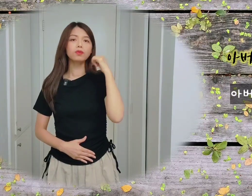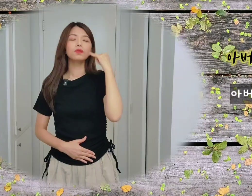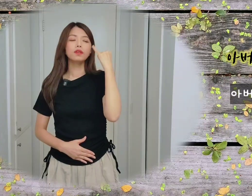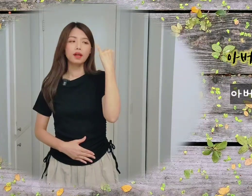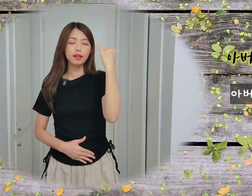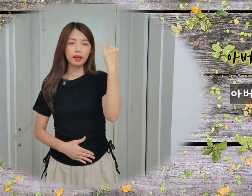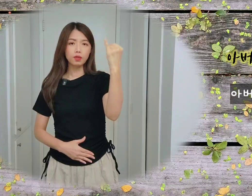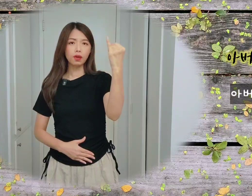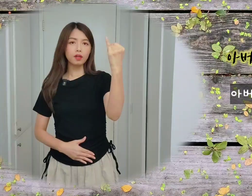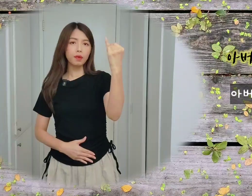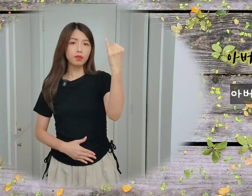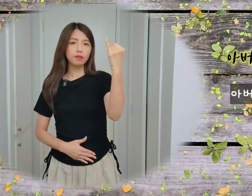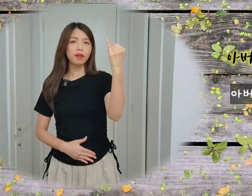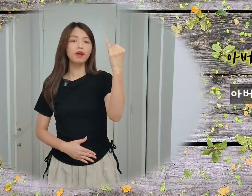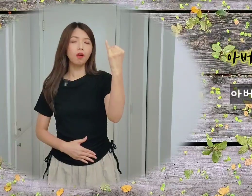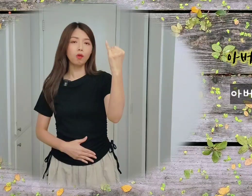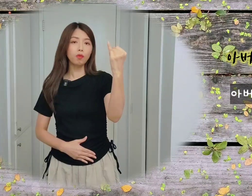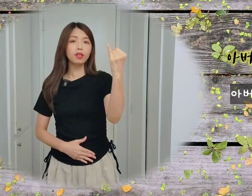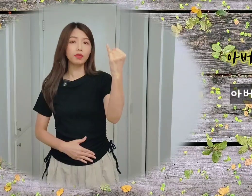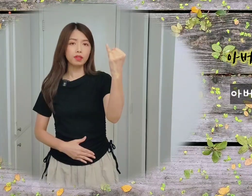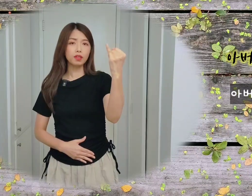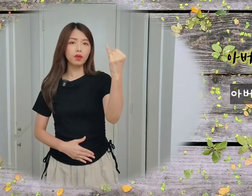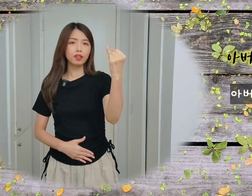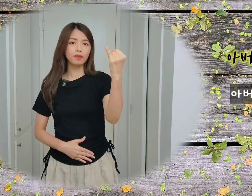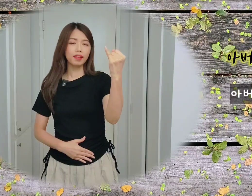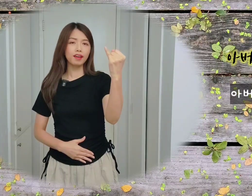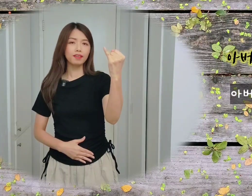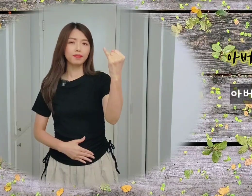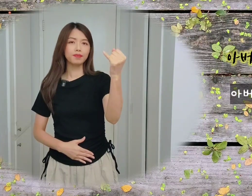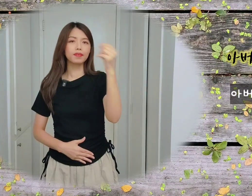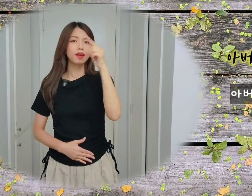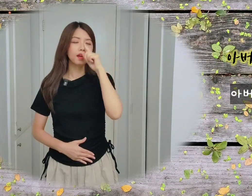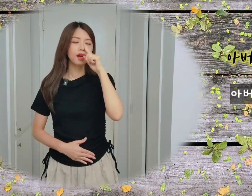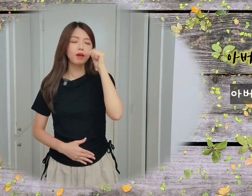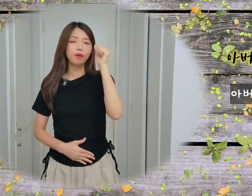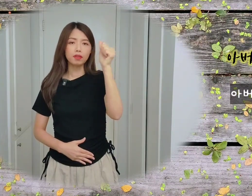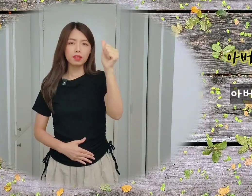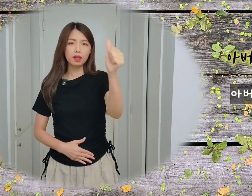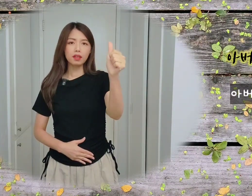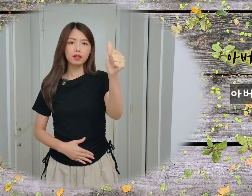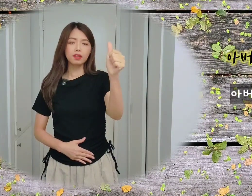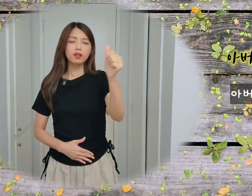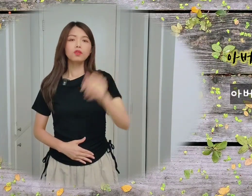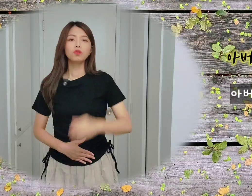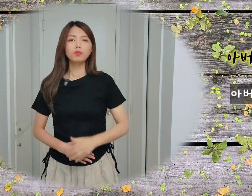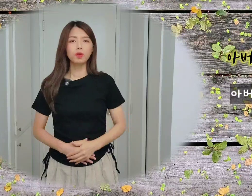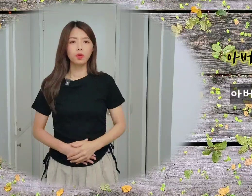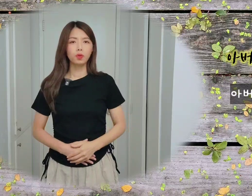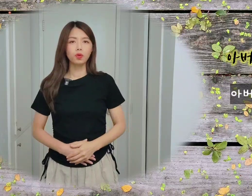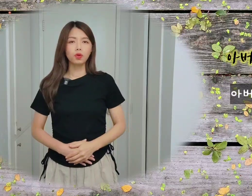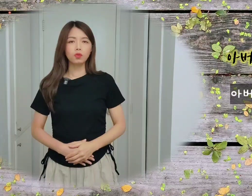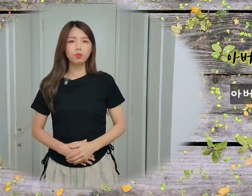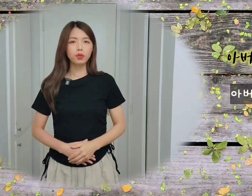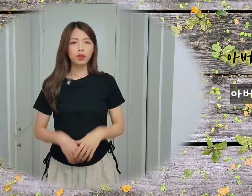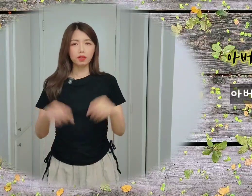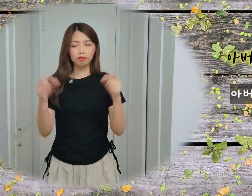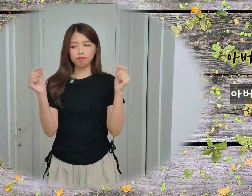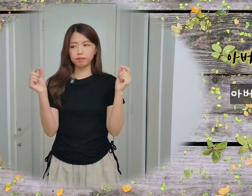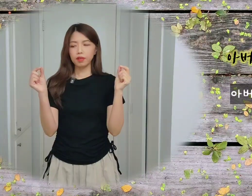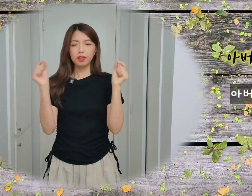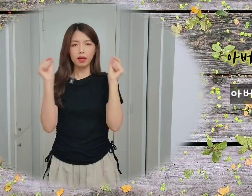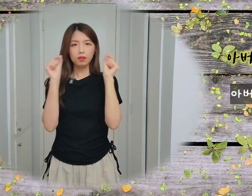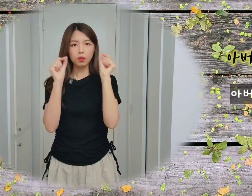스치고 새끼손가락을 펴주시면 어머니라고 하는 뜻의 수어가 됩니다. 아버지 눈물로,